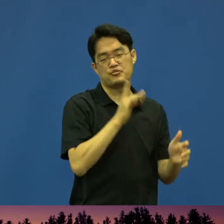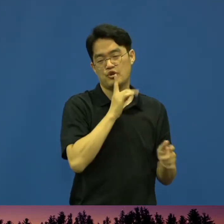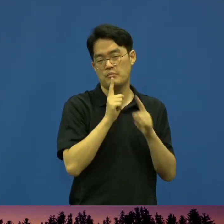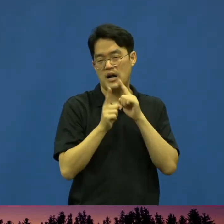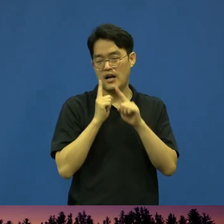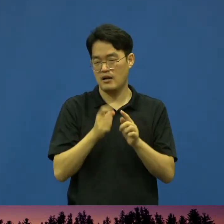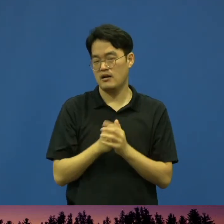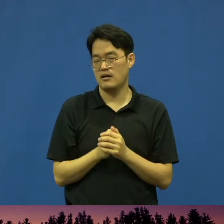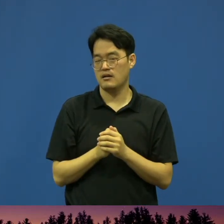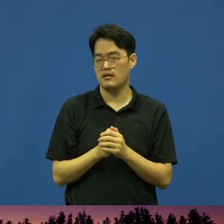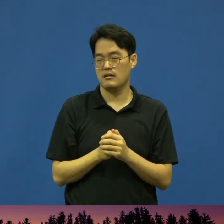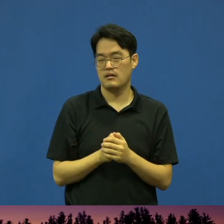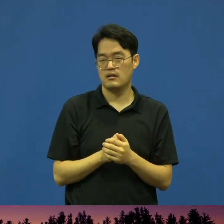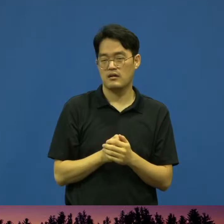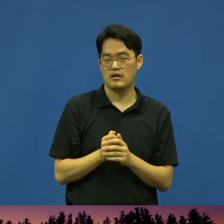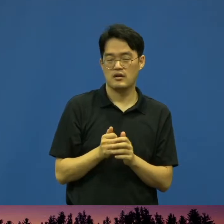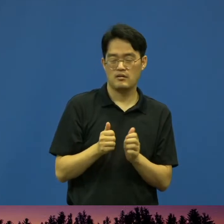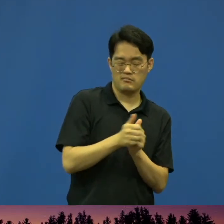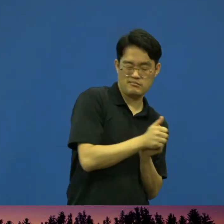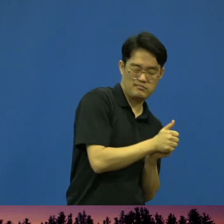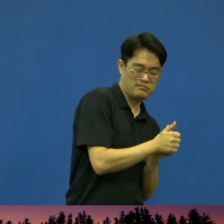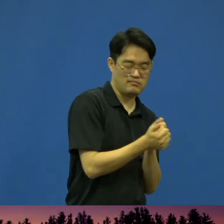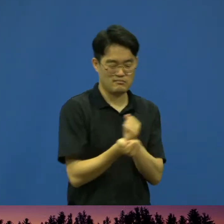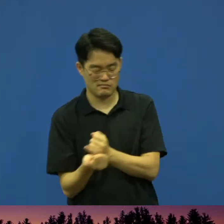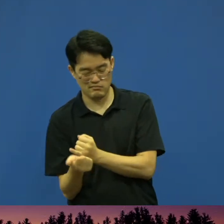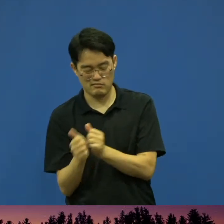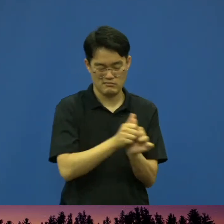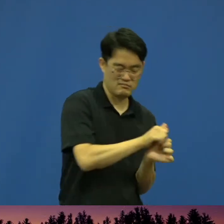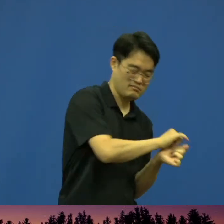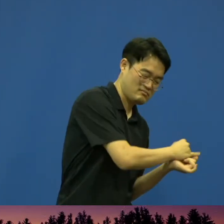밀리고 밀려서 예수님께로 간 사람들이 무리입니다.